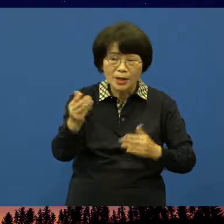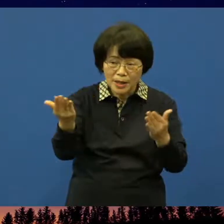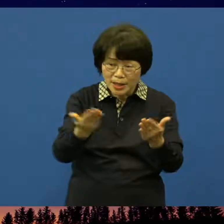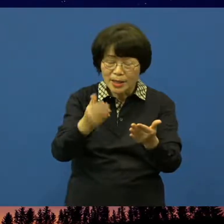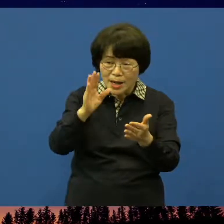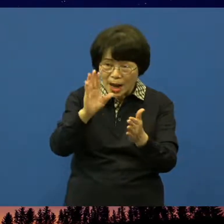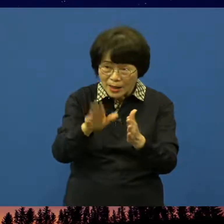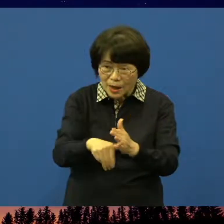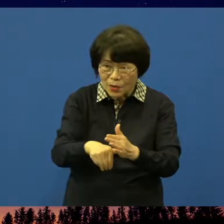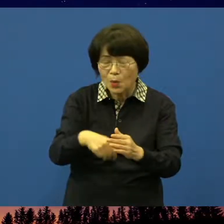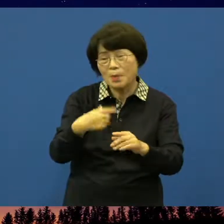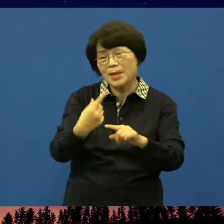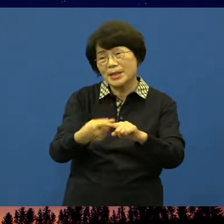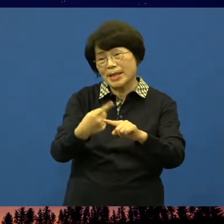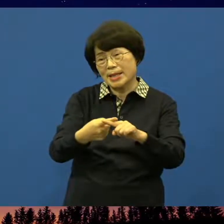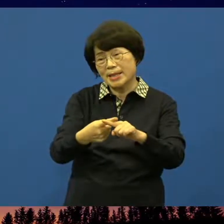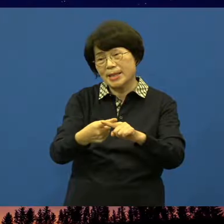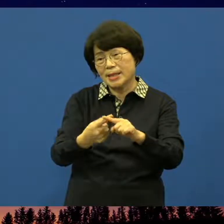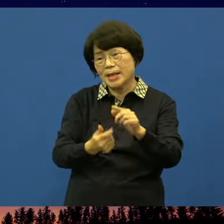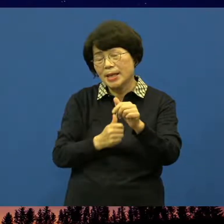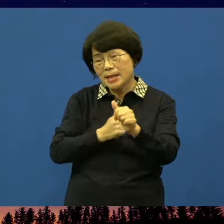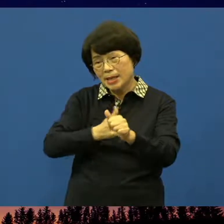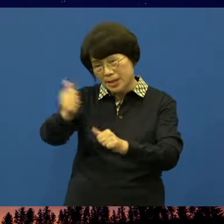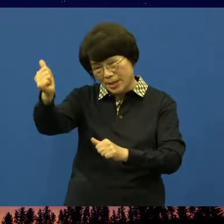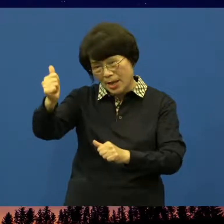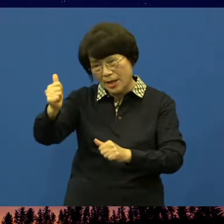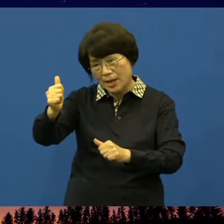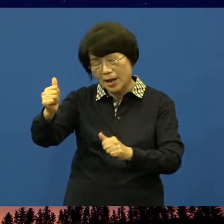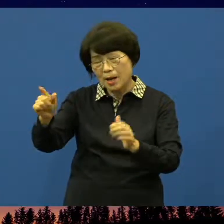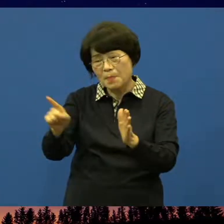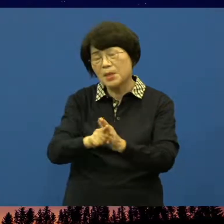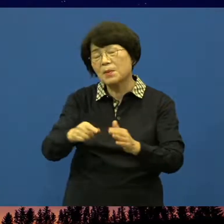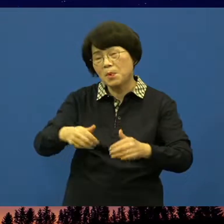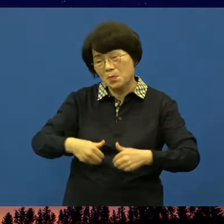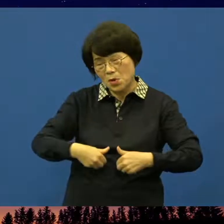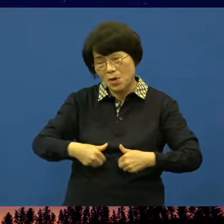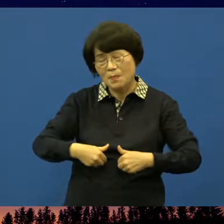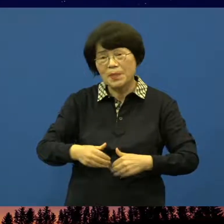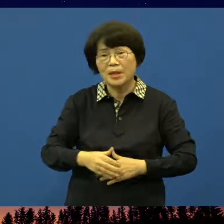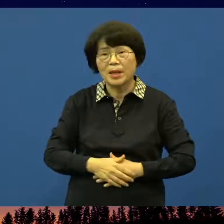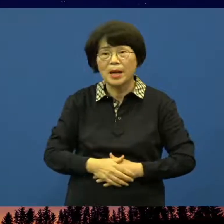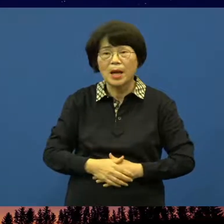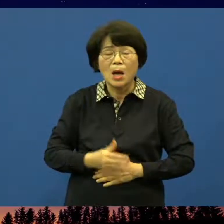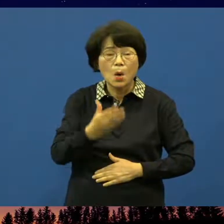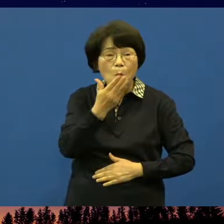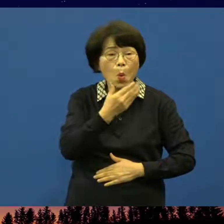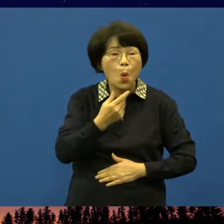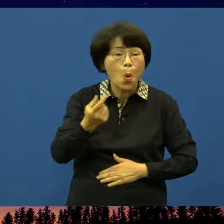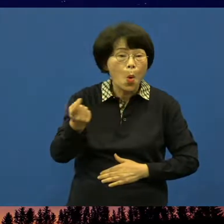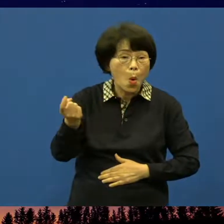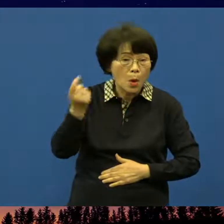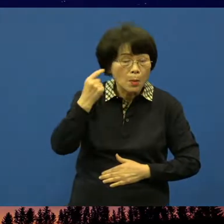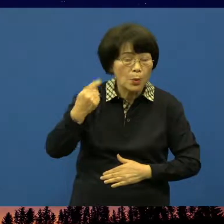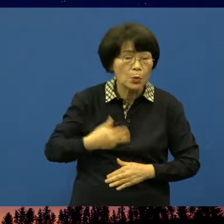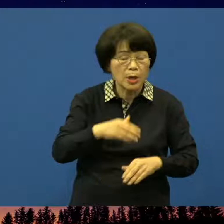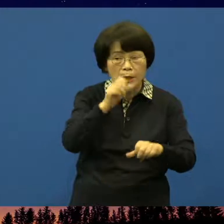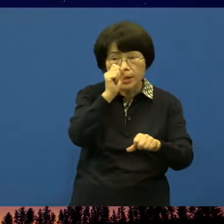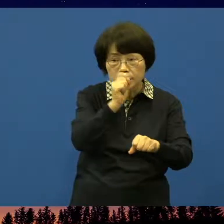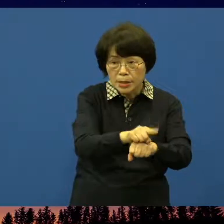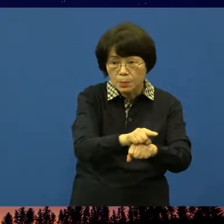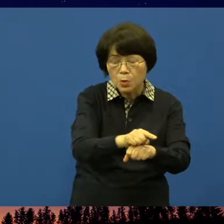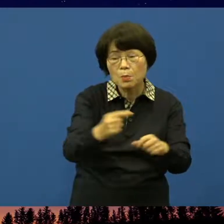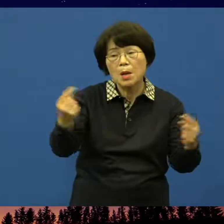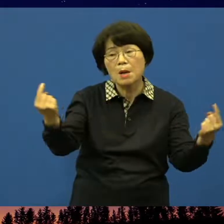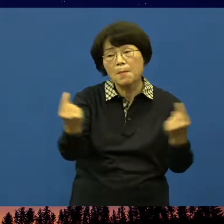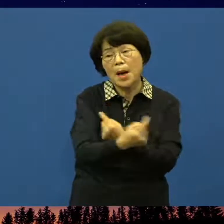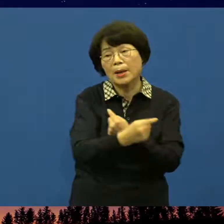태도로 살아가면 되는 거예요. 자, 그것이 우리의 태도를 결정하는 것입니다. 복음은 우리의 성품과 기질까지도 바꾸는